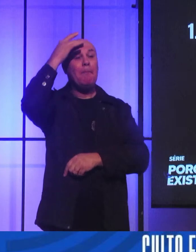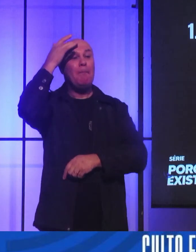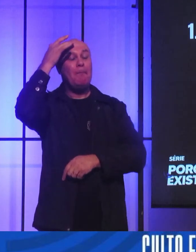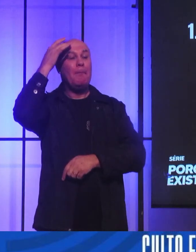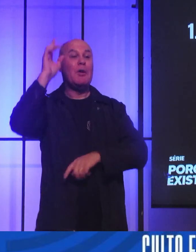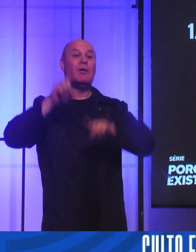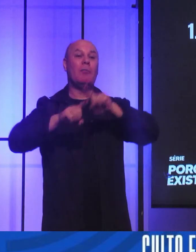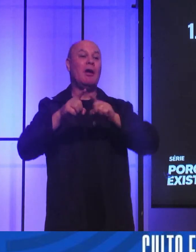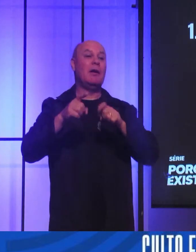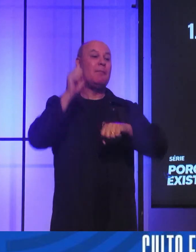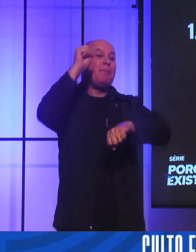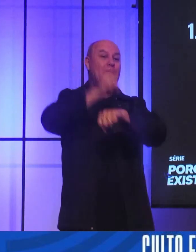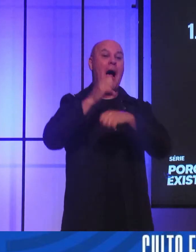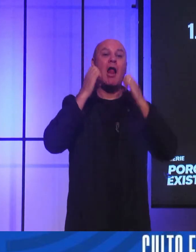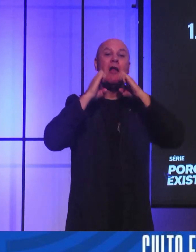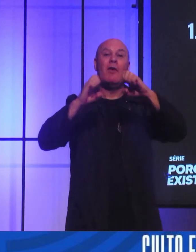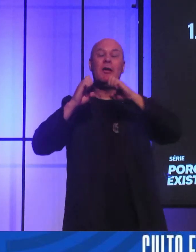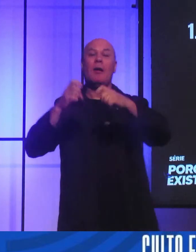muito difícil,